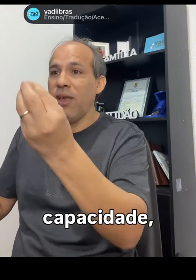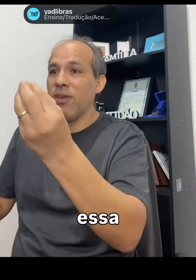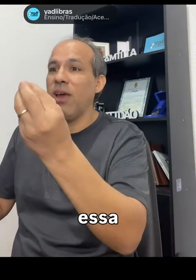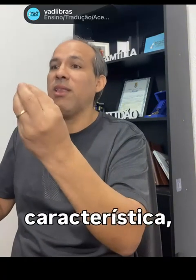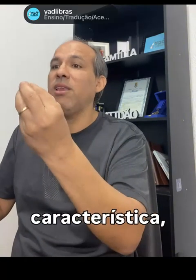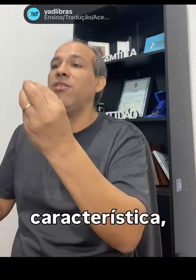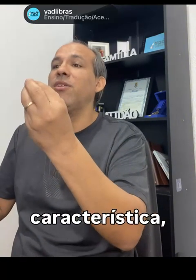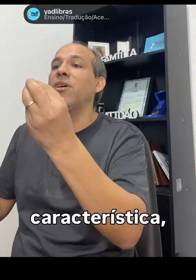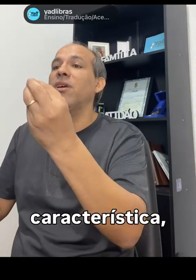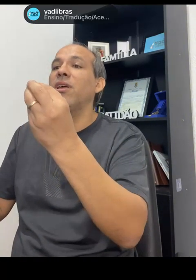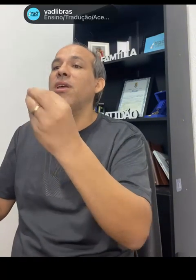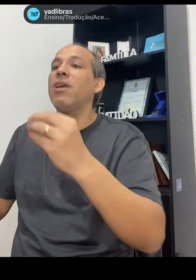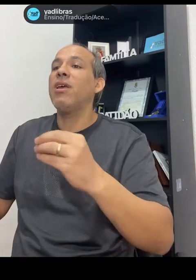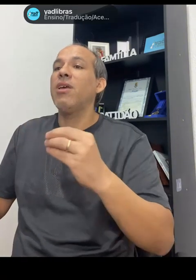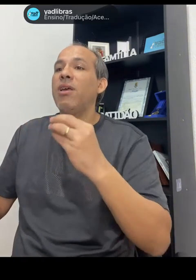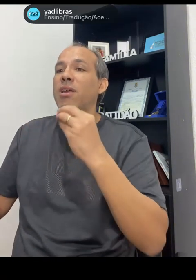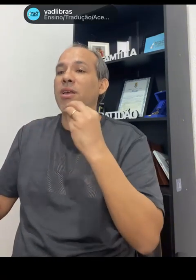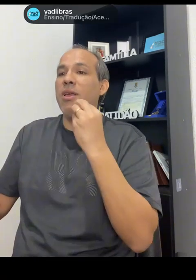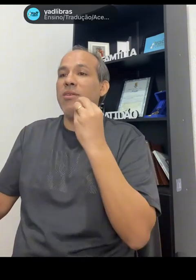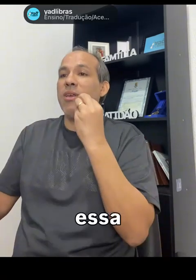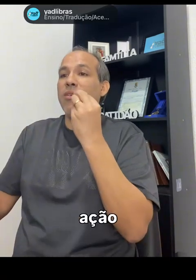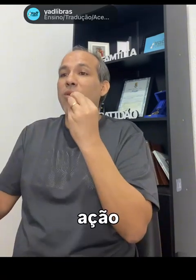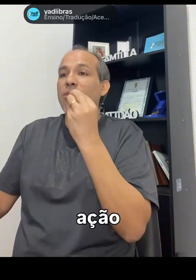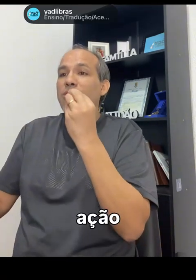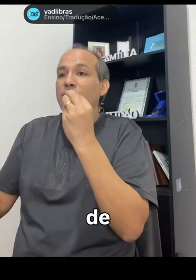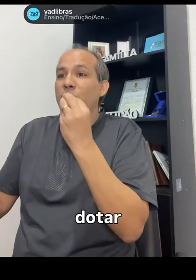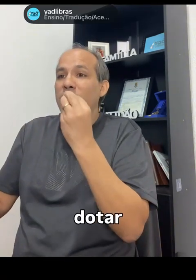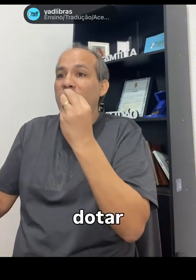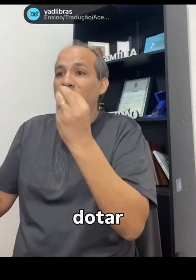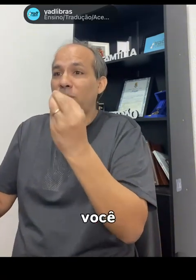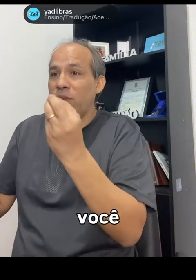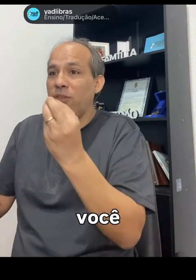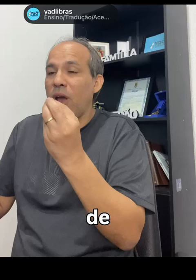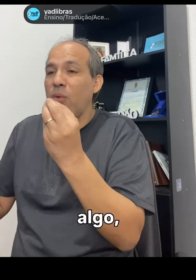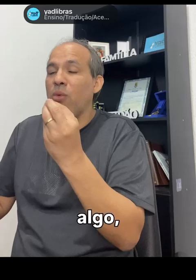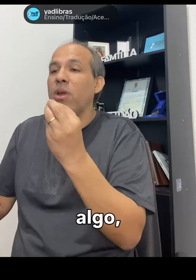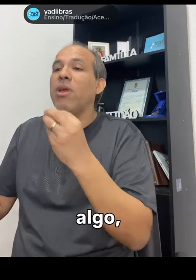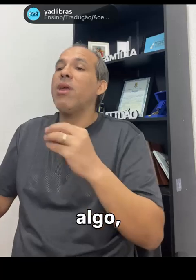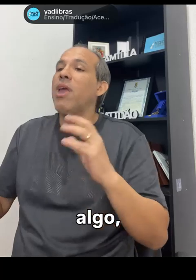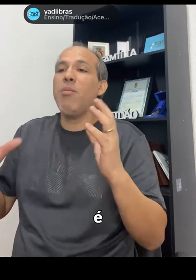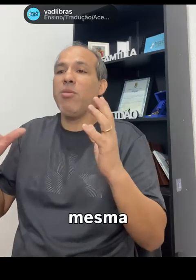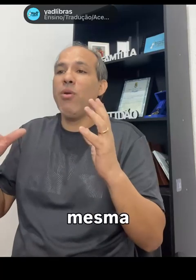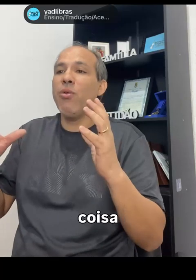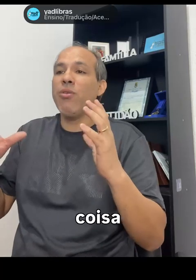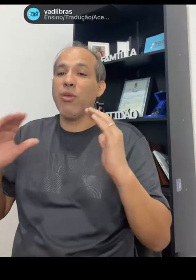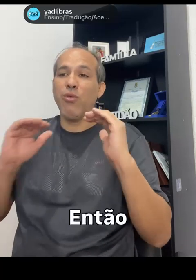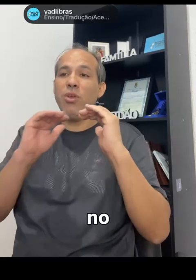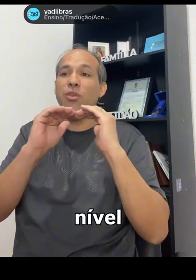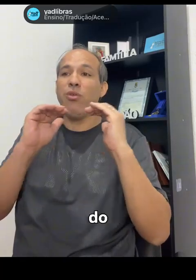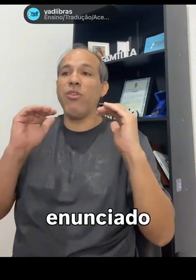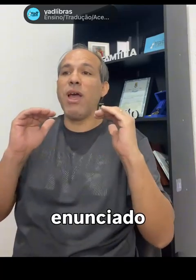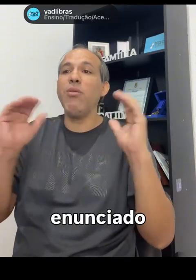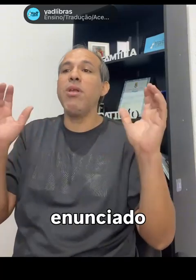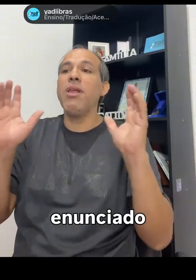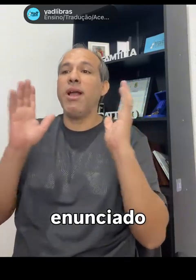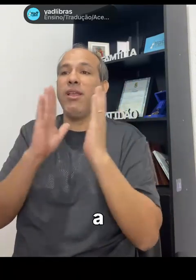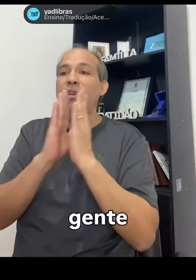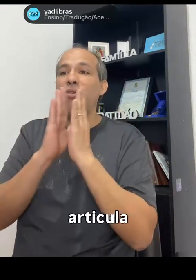essa característica, essa ação de dotar você de algo, é a mesma coisa. Então, no nível do enunciado, a gente